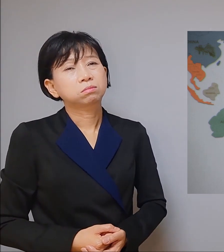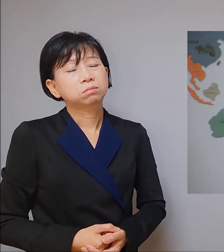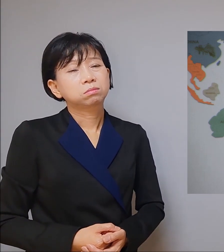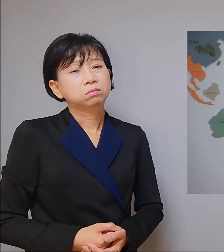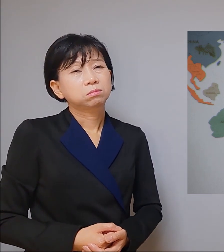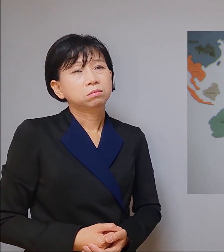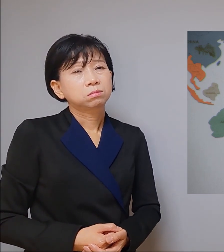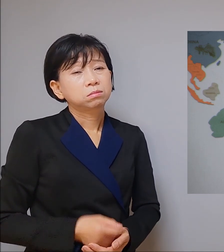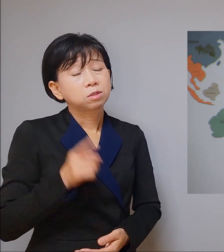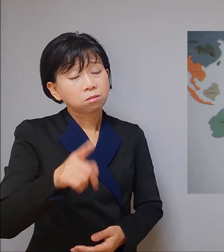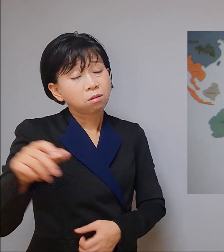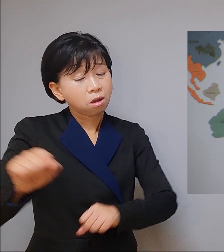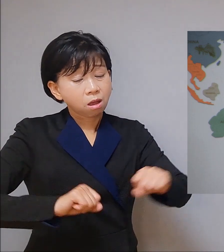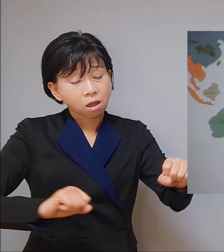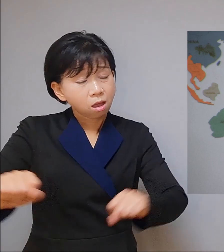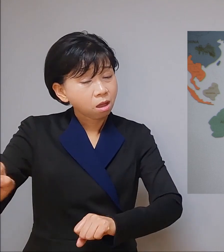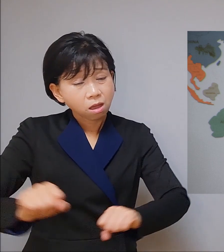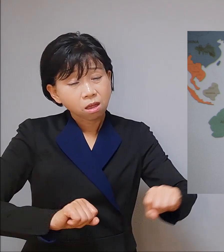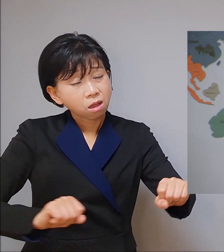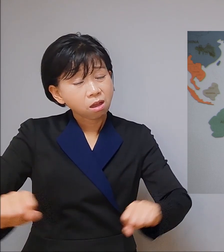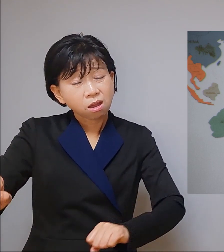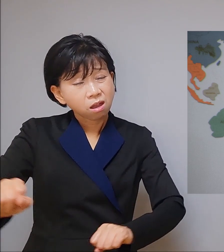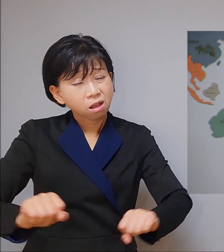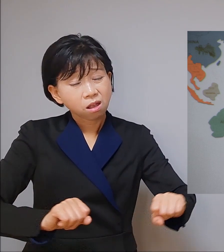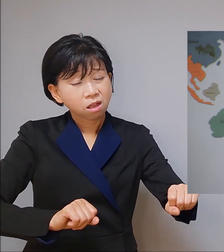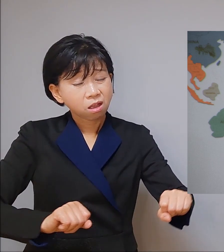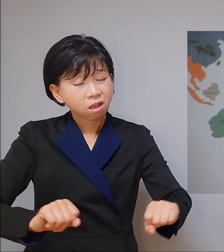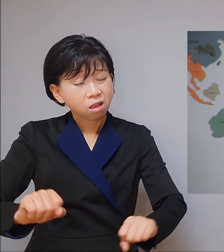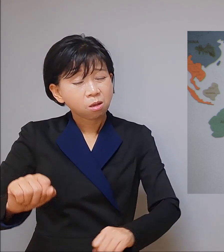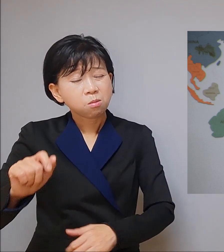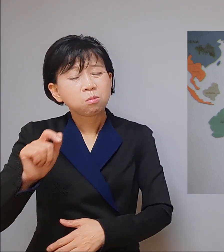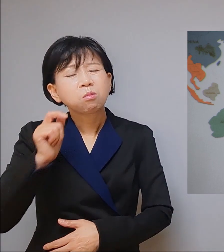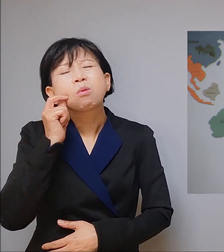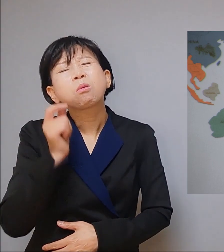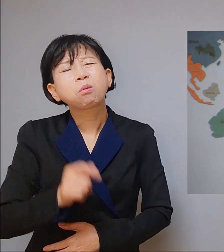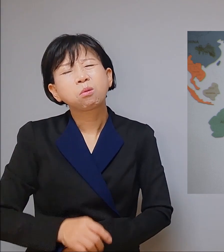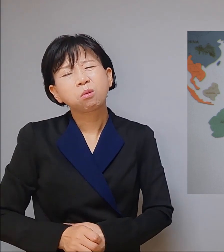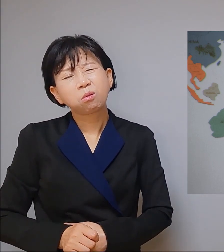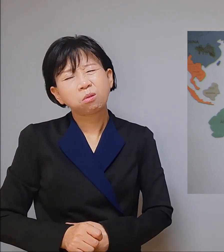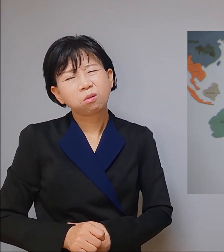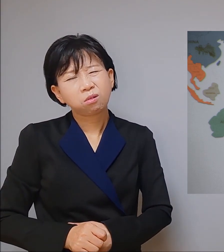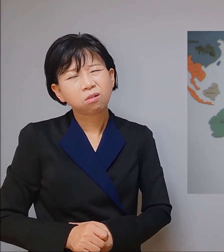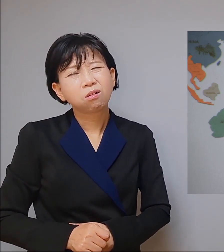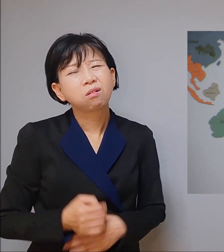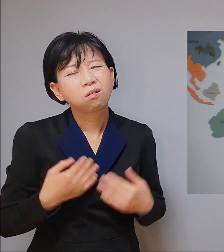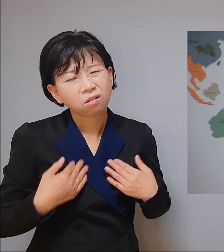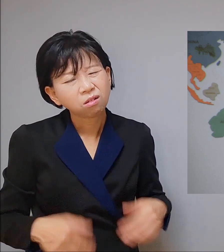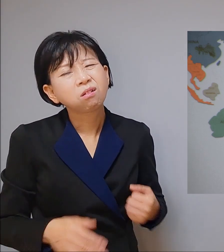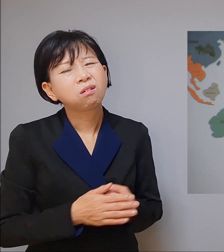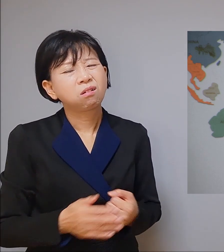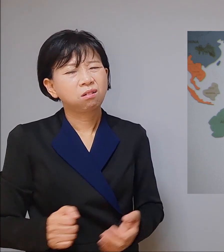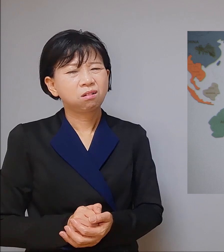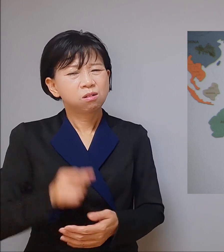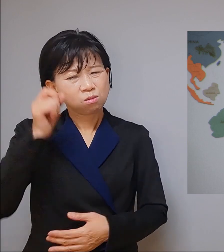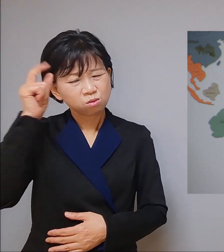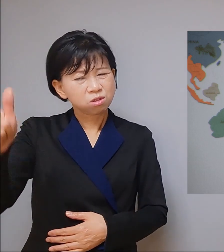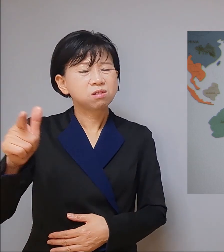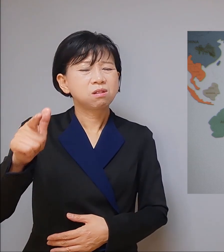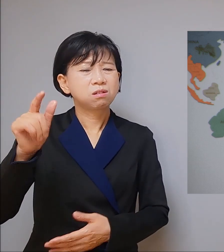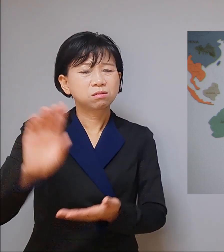그런데 그 성을 행할 수 없는 사도 바울 자기 자신을 보게 되는 거죠. 다시 말하면 위대하고